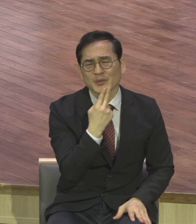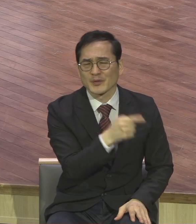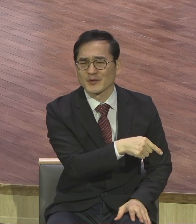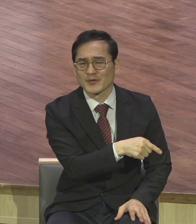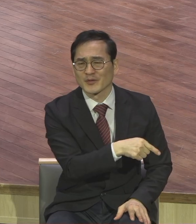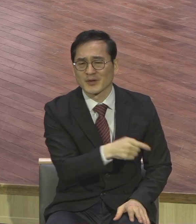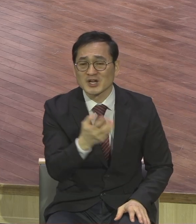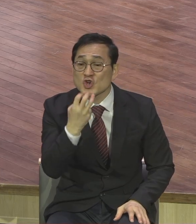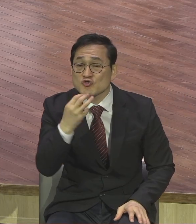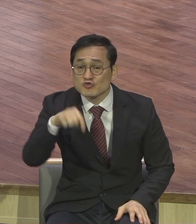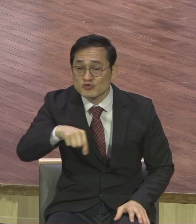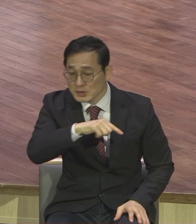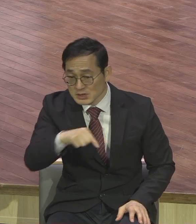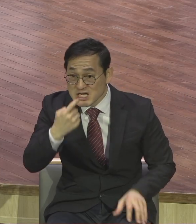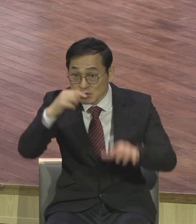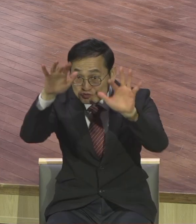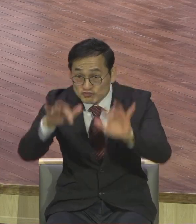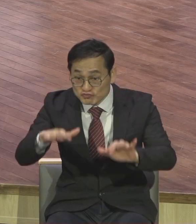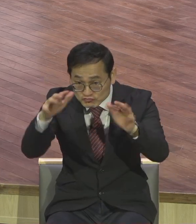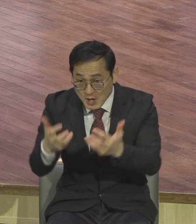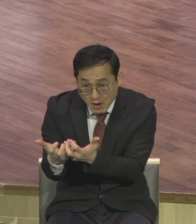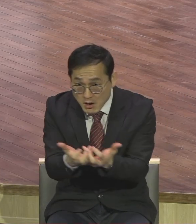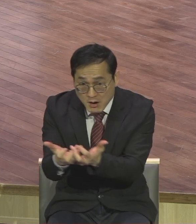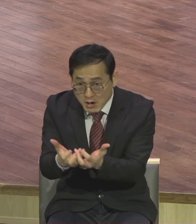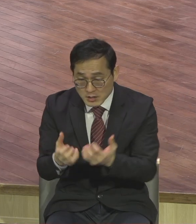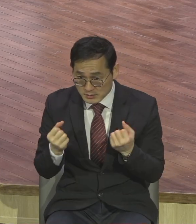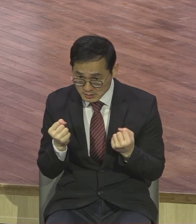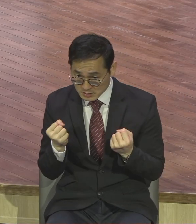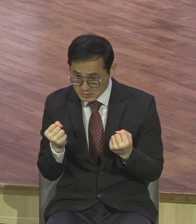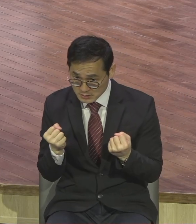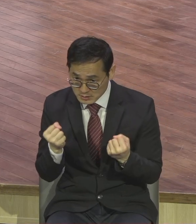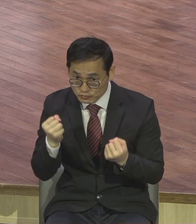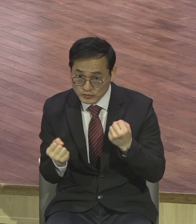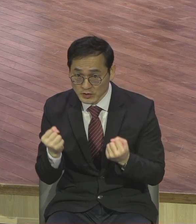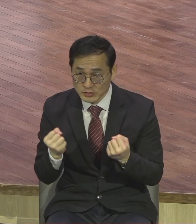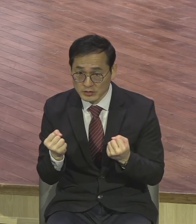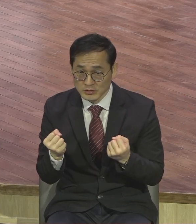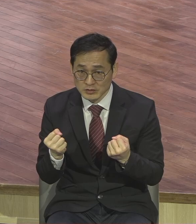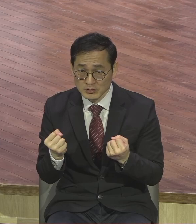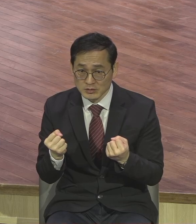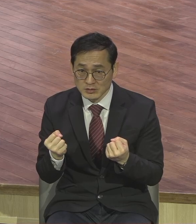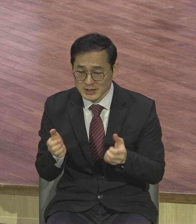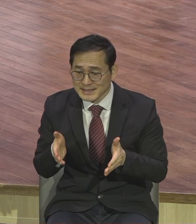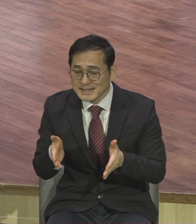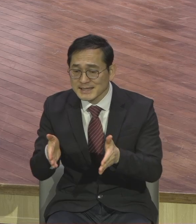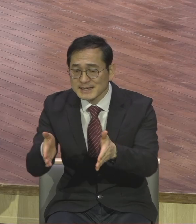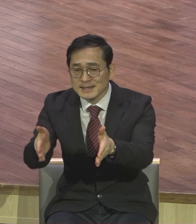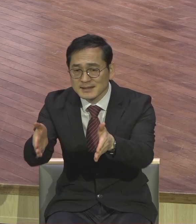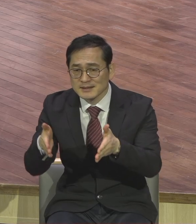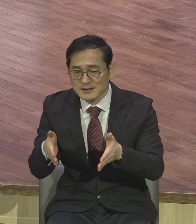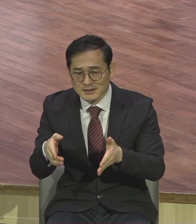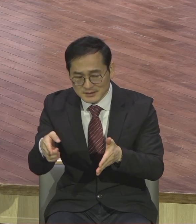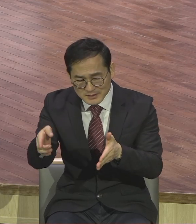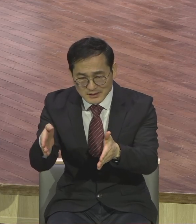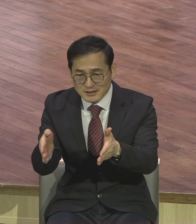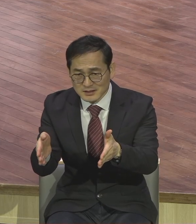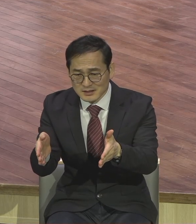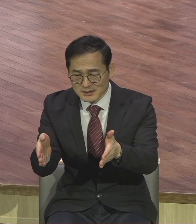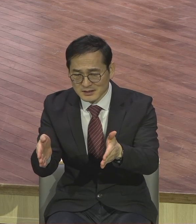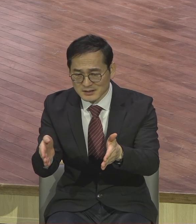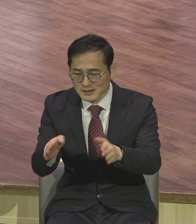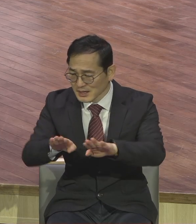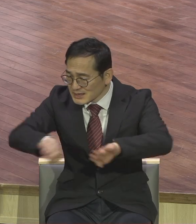없습니다. 서울에서 와서 보니까 눈이 막 나온다고. 그러니까 눈이 나중에 보면 차도에서도 중간에는 눈을 안